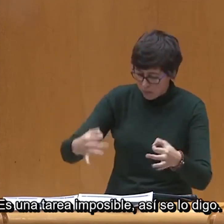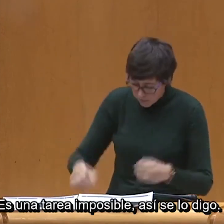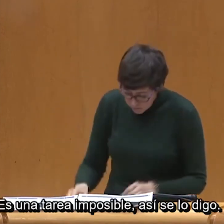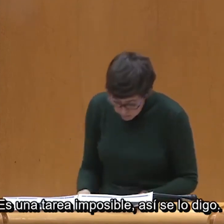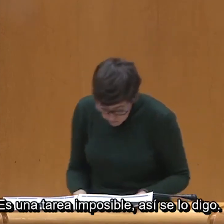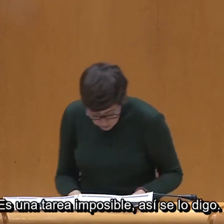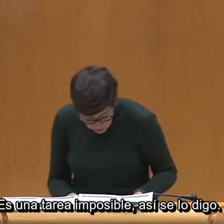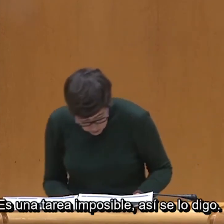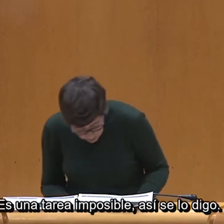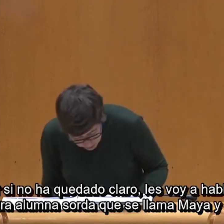imposible, así se lo digo.